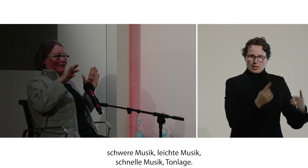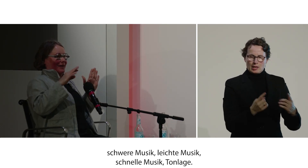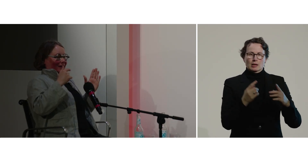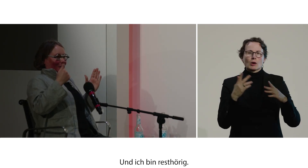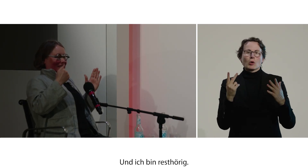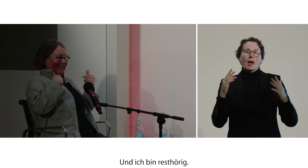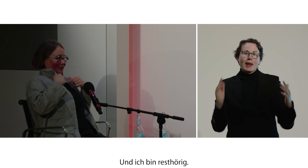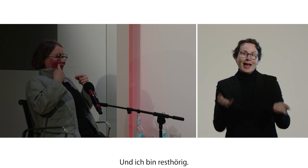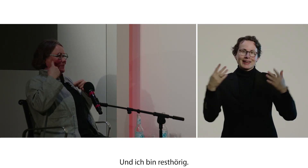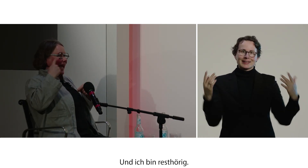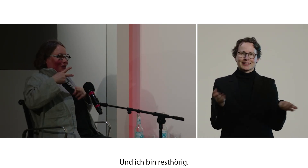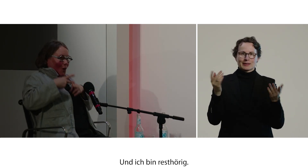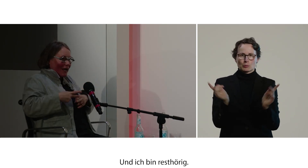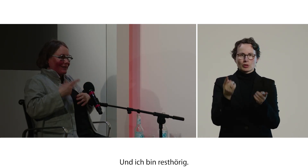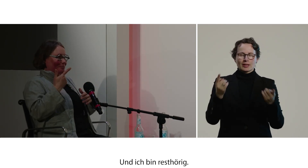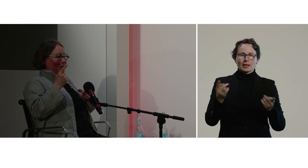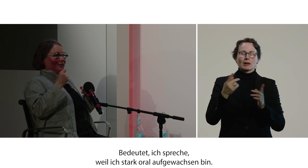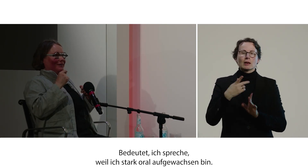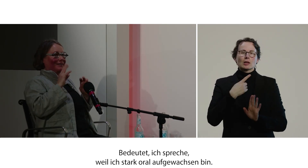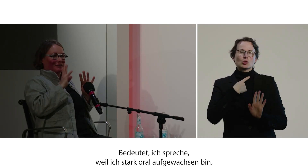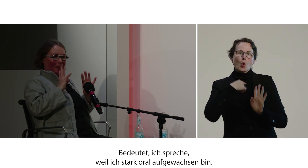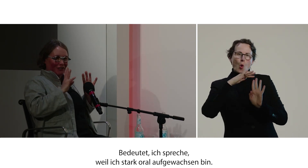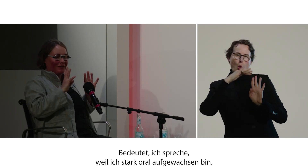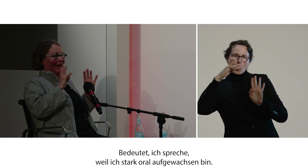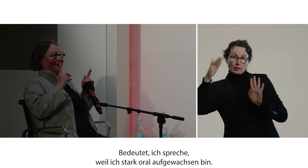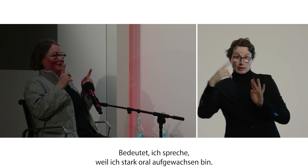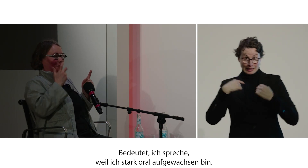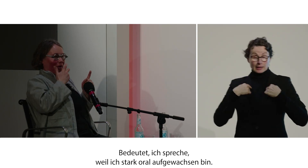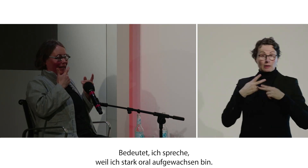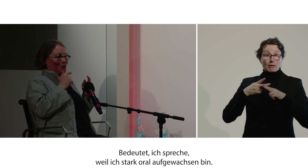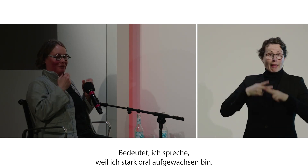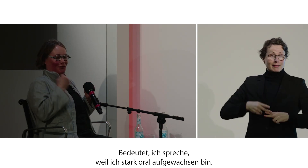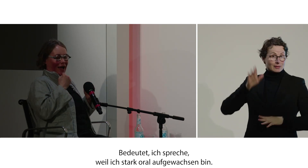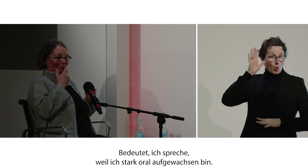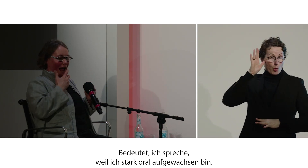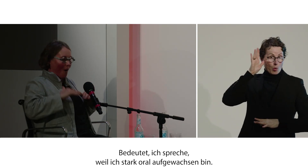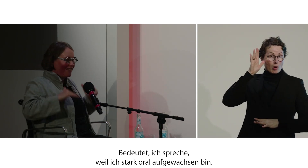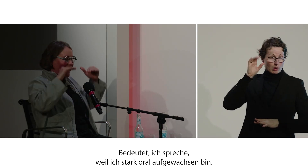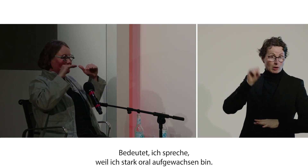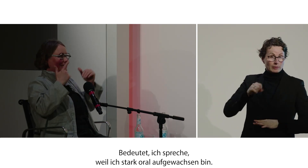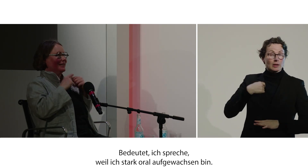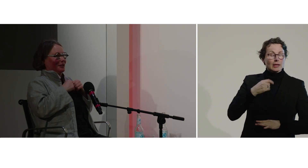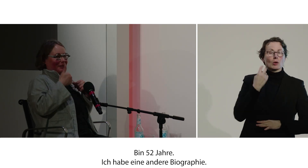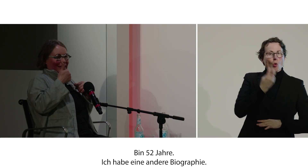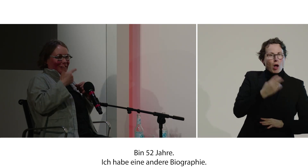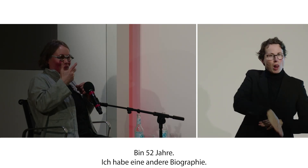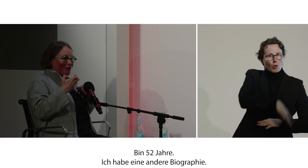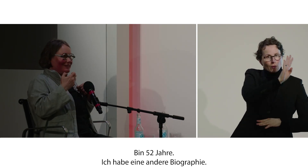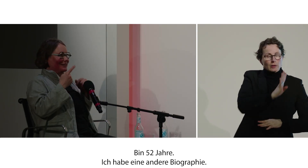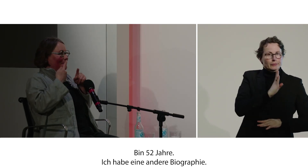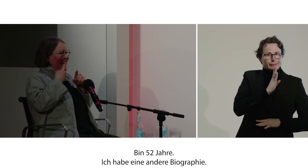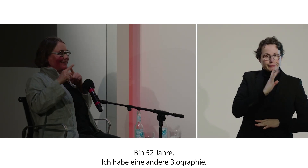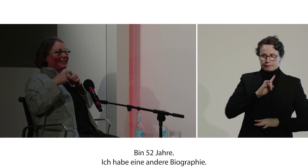Tonlage. Und ich bin rechthörig, bedeutet, ich spreche, weil ich also stark oral aufgewachsen bin, bin jetzt